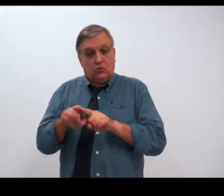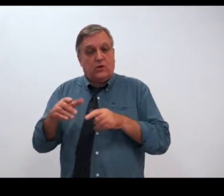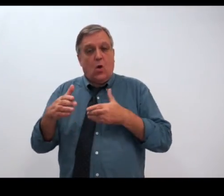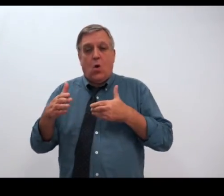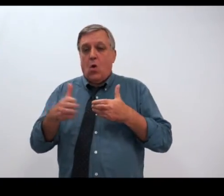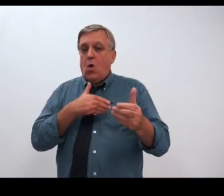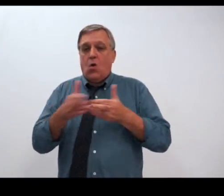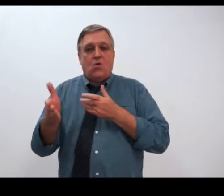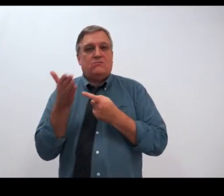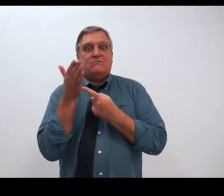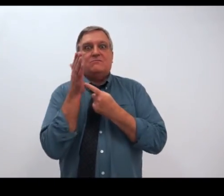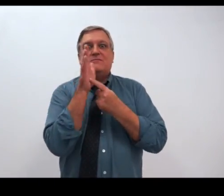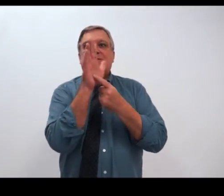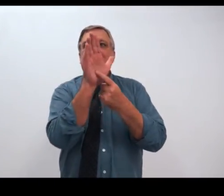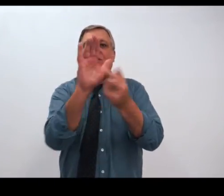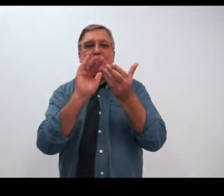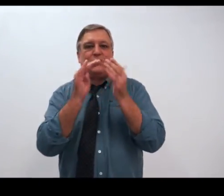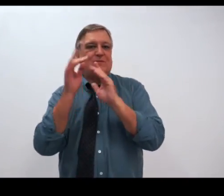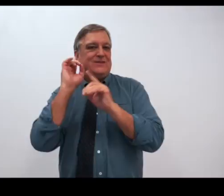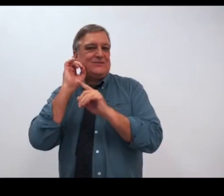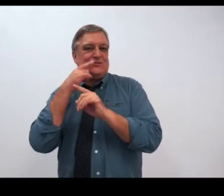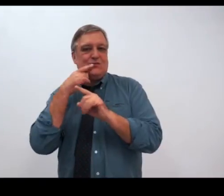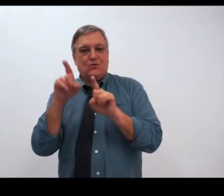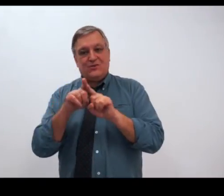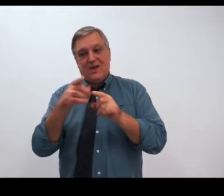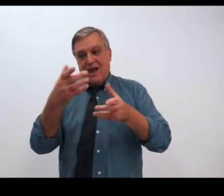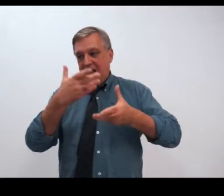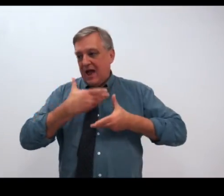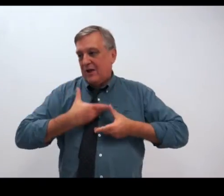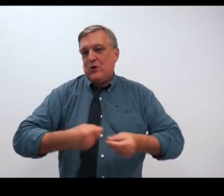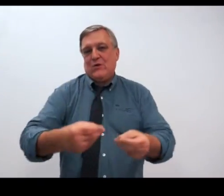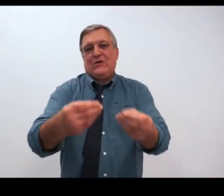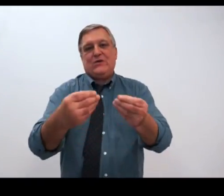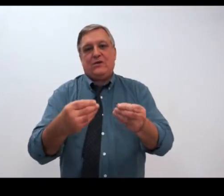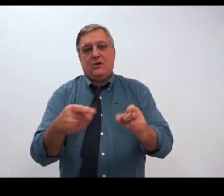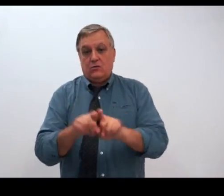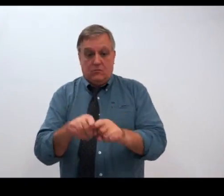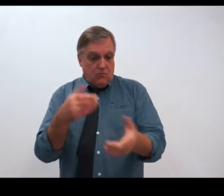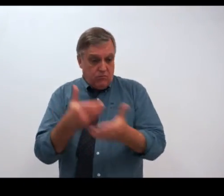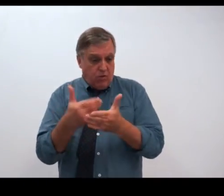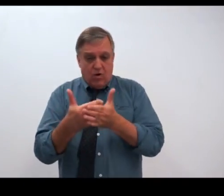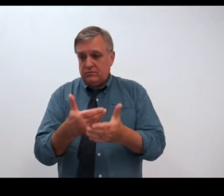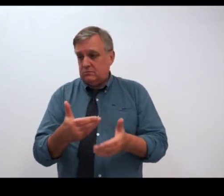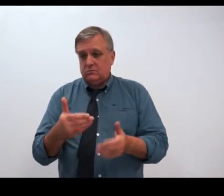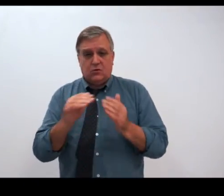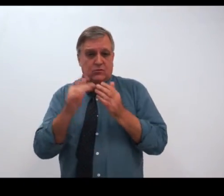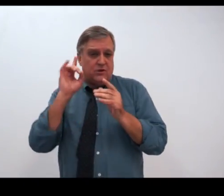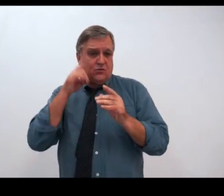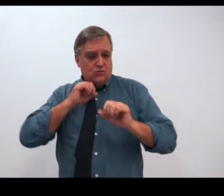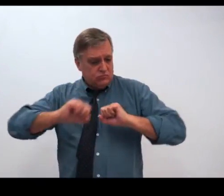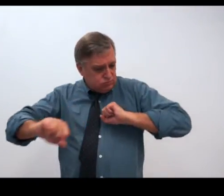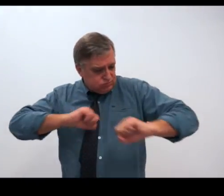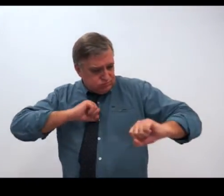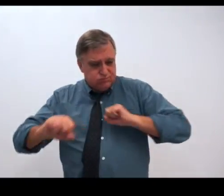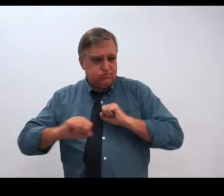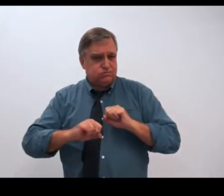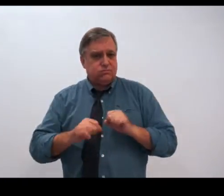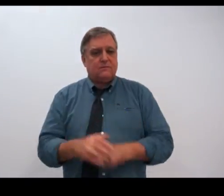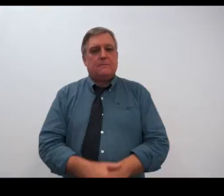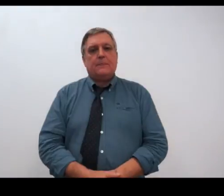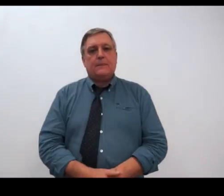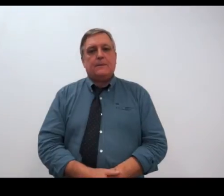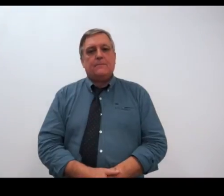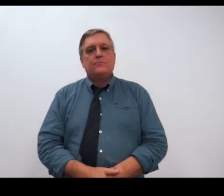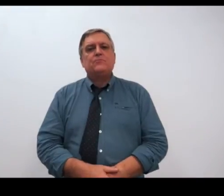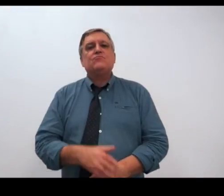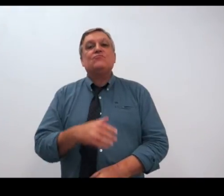Il est aussi très heureux de nous la présenter, de nous y accueillir et témoigne de sa vitalité avec force et conviction.